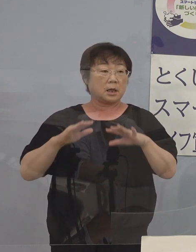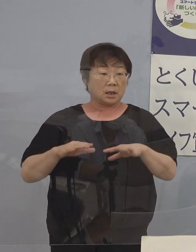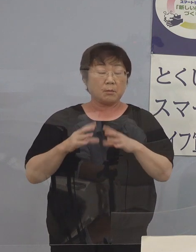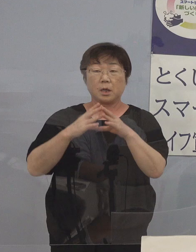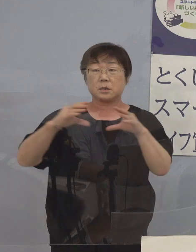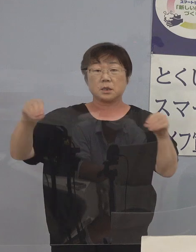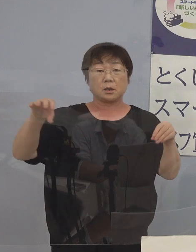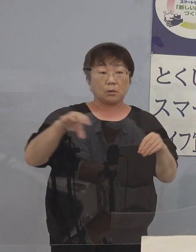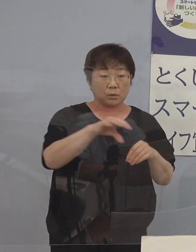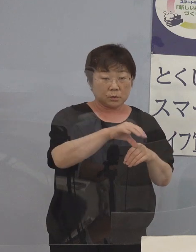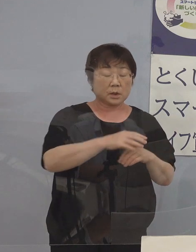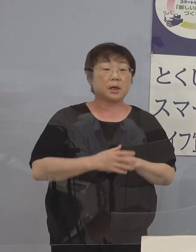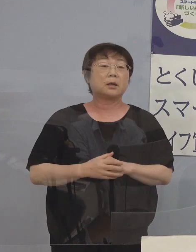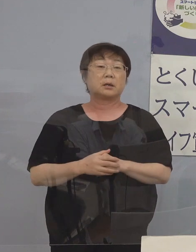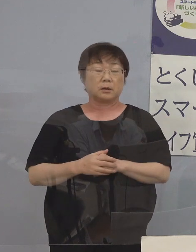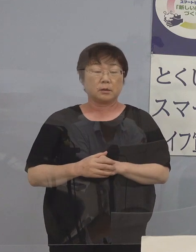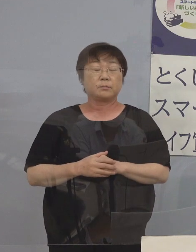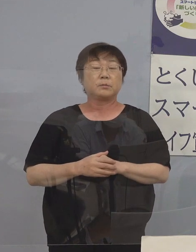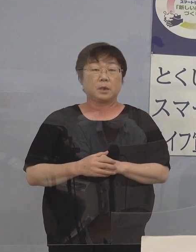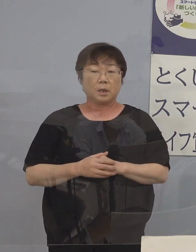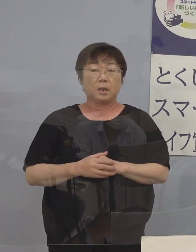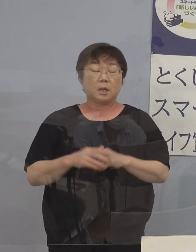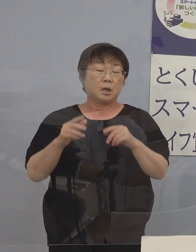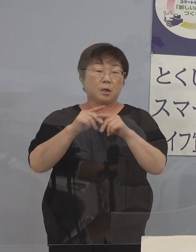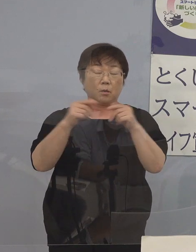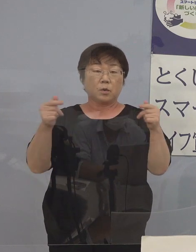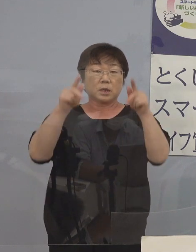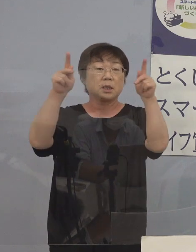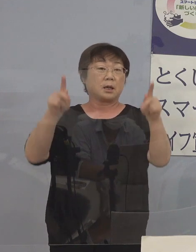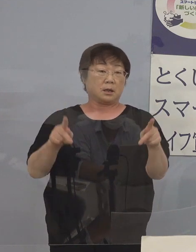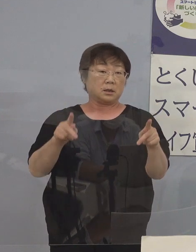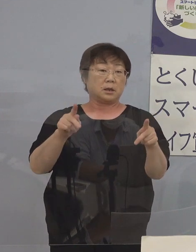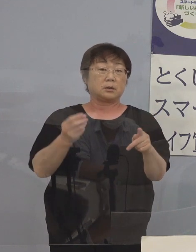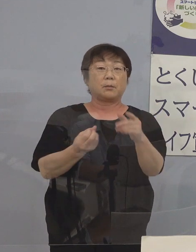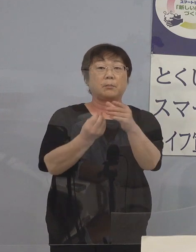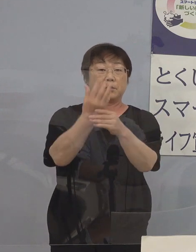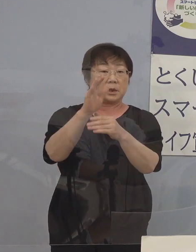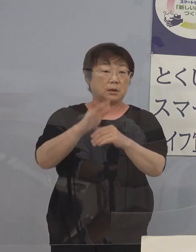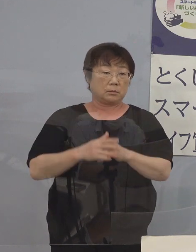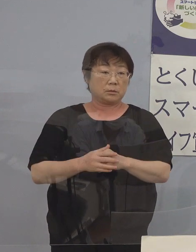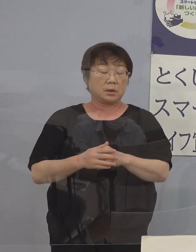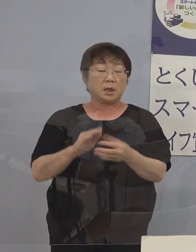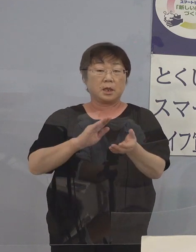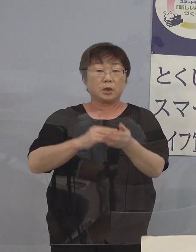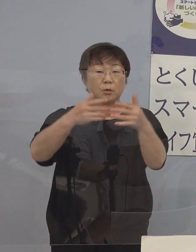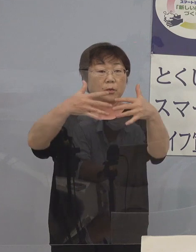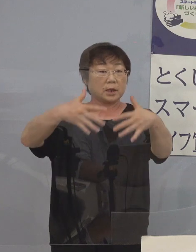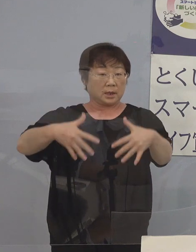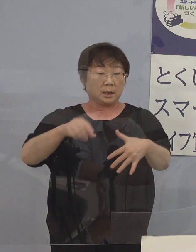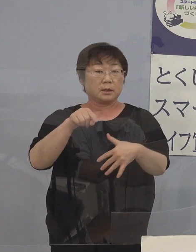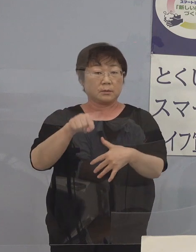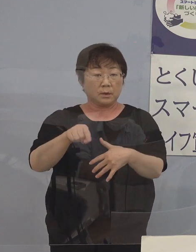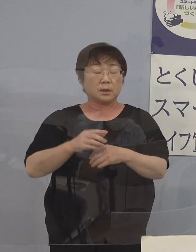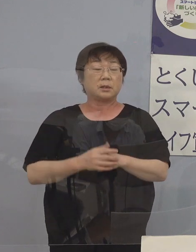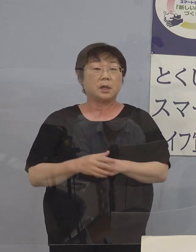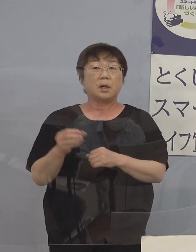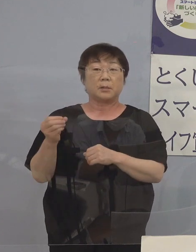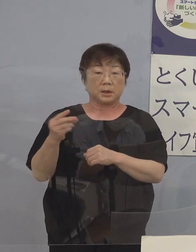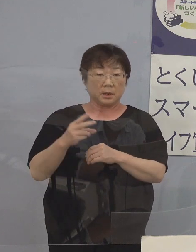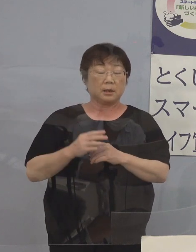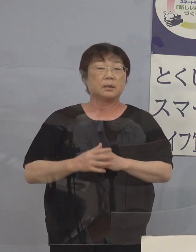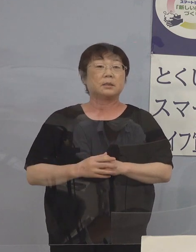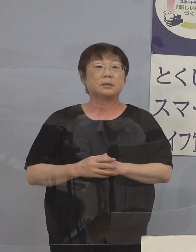は全国でこれが大きな課題となっておりまして、確かに医療機関あるい